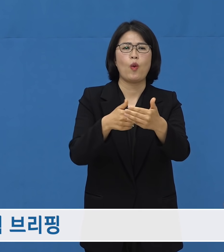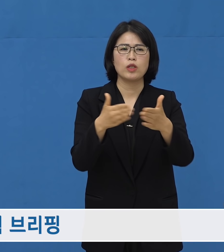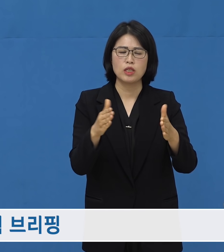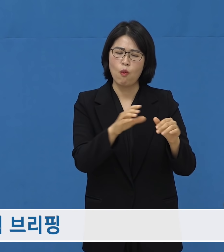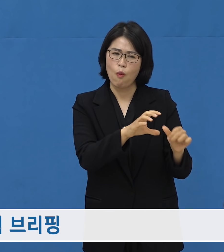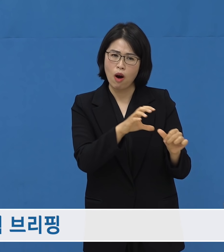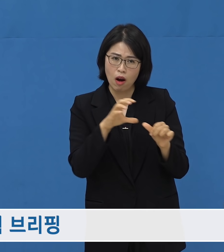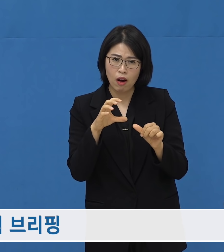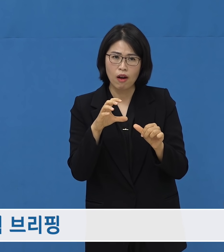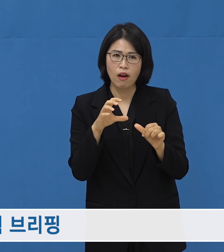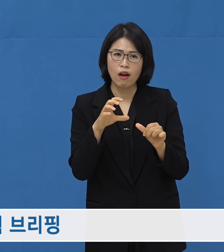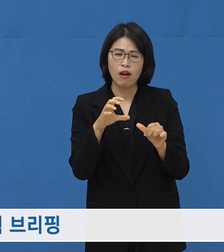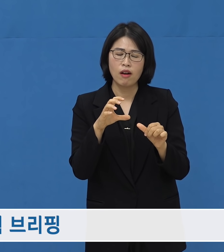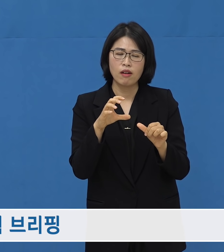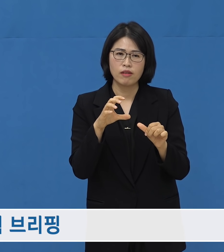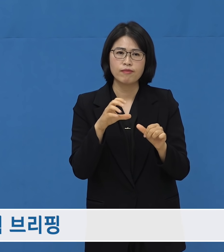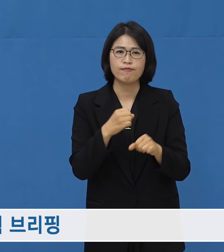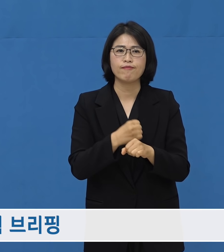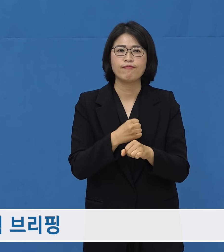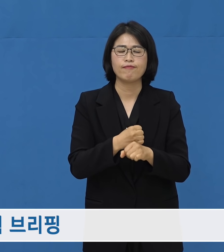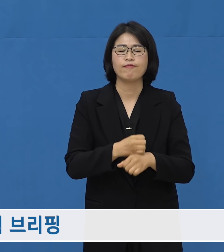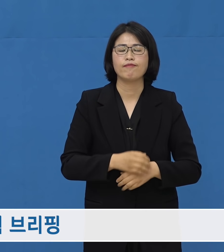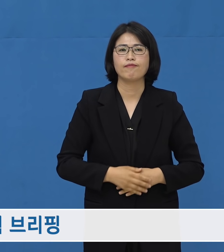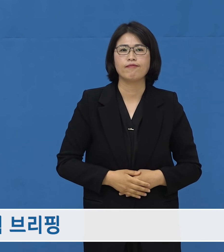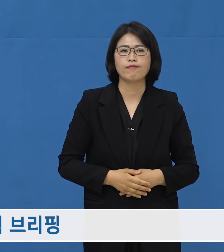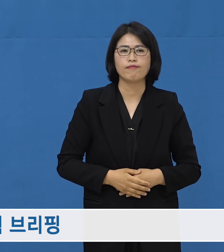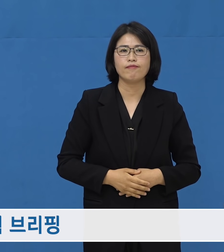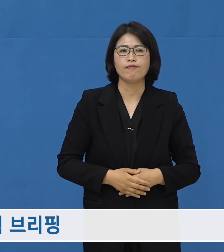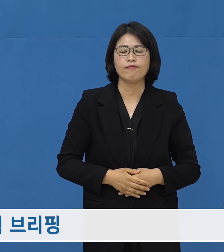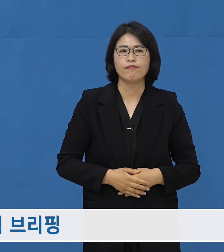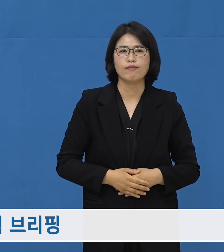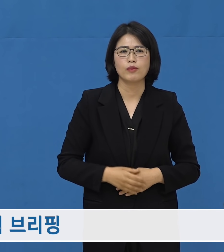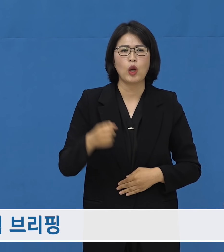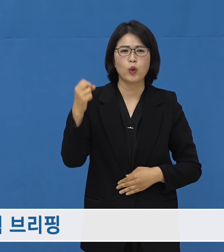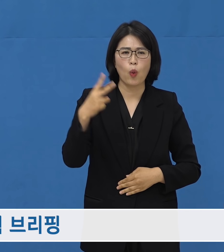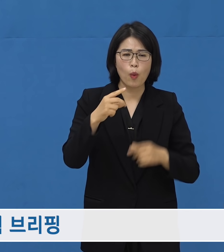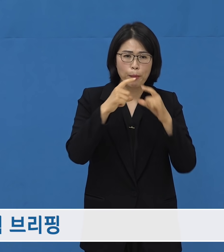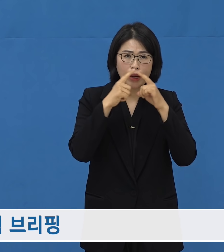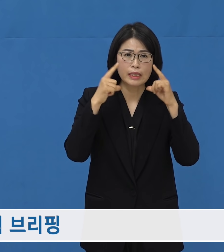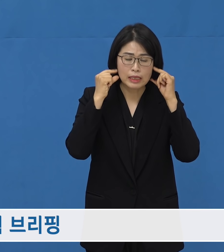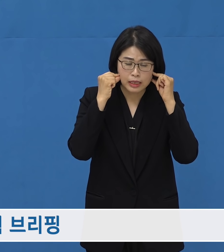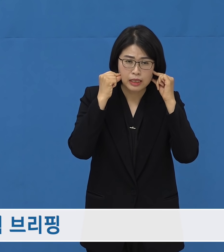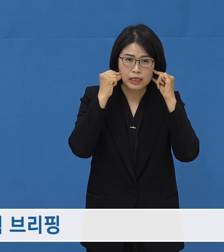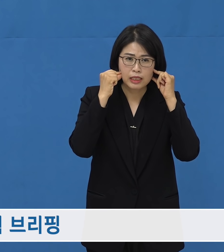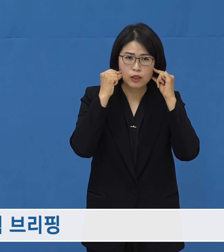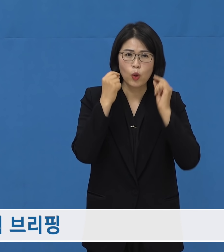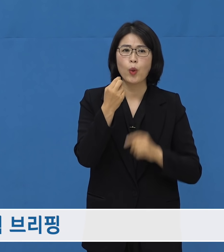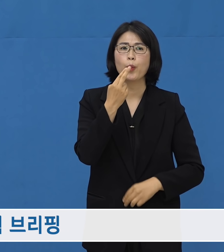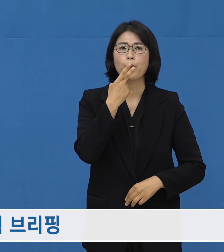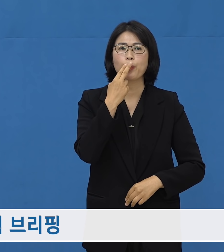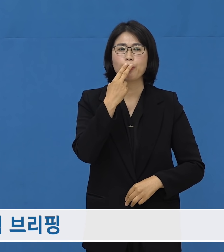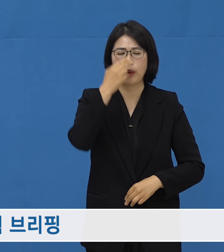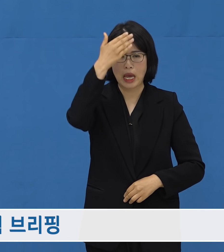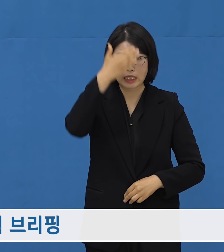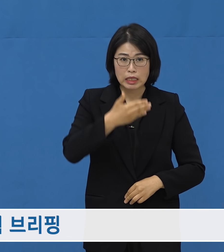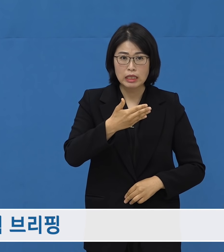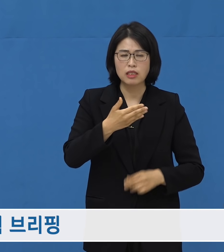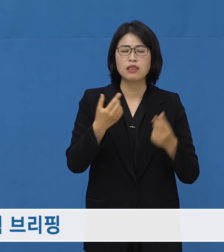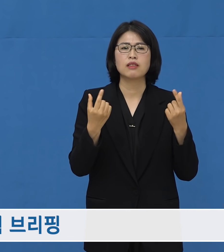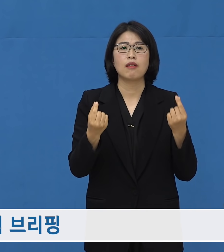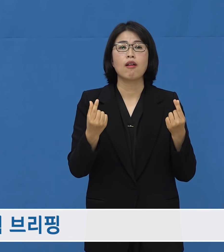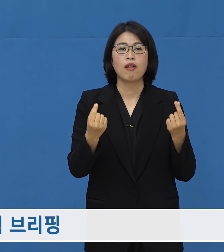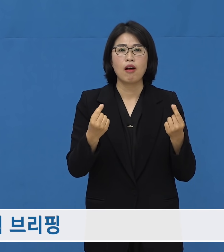넓은 교실도 최대한 활용할 것입니다. 또한 마스크뿐만 아니라 페이스쉴드와